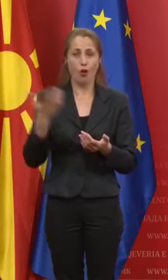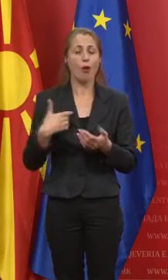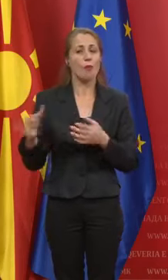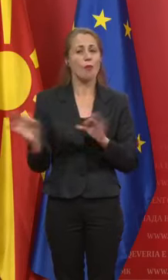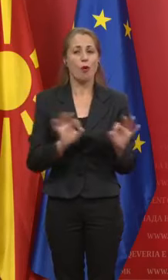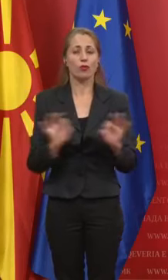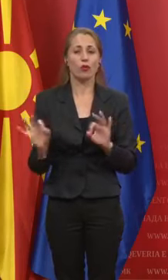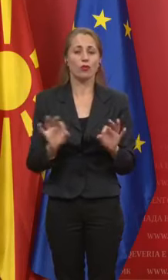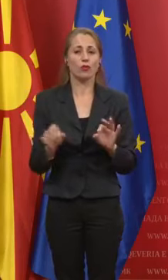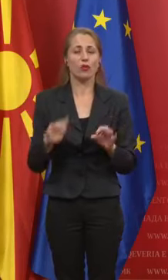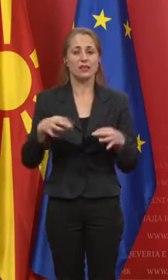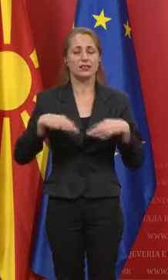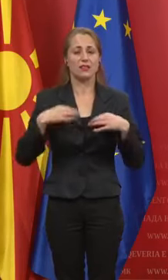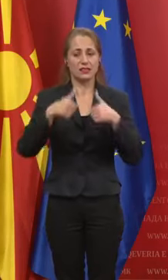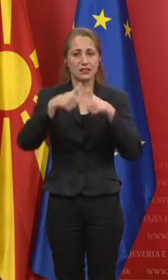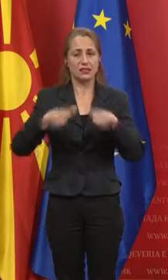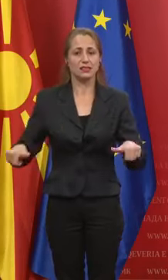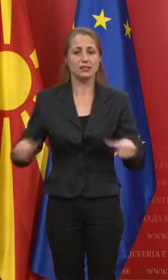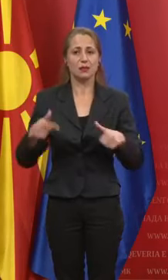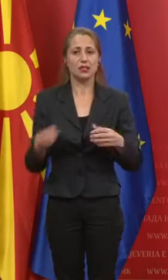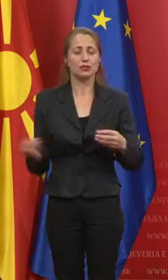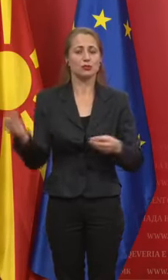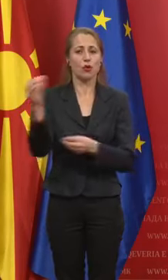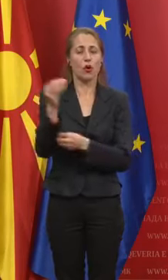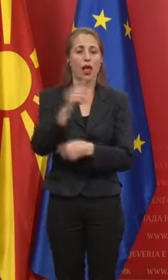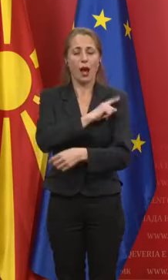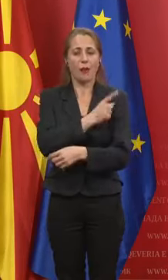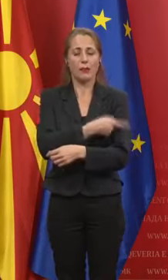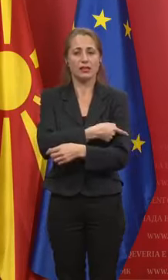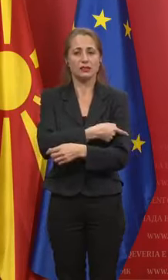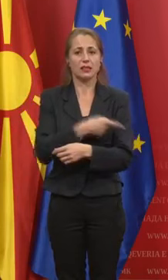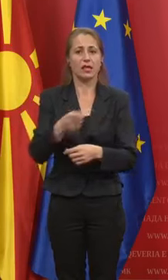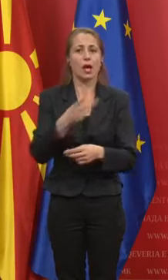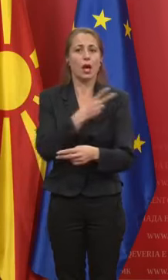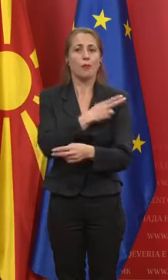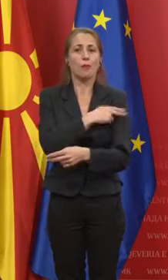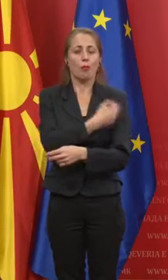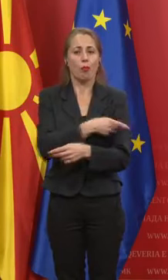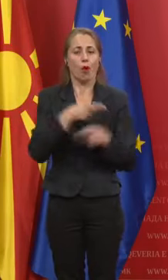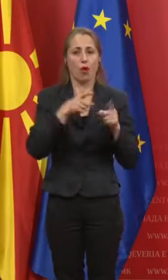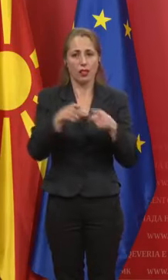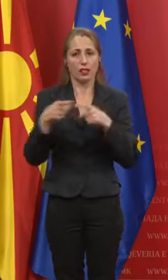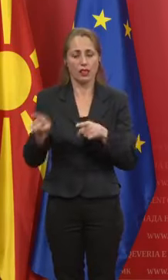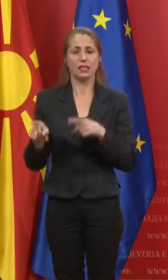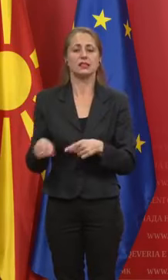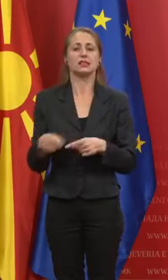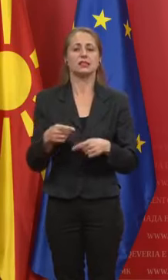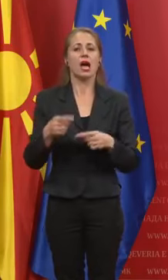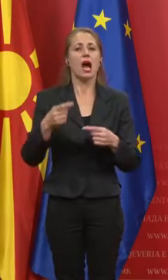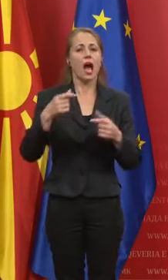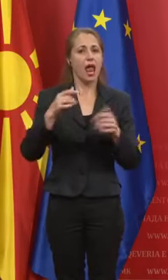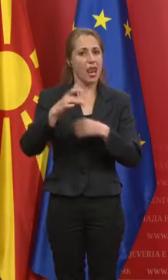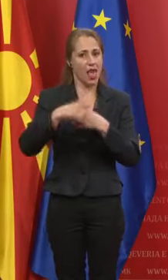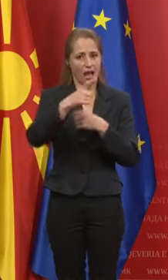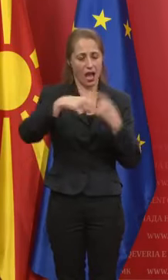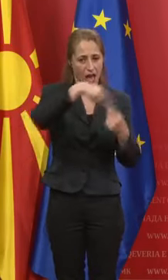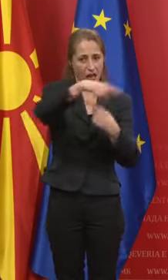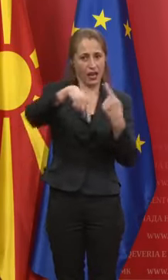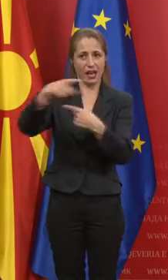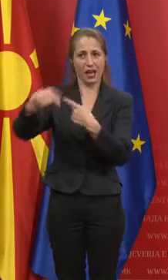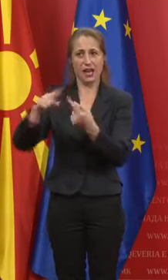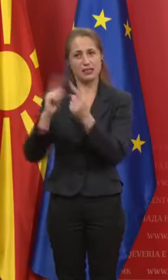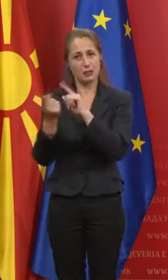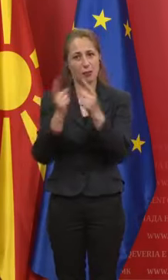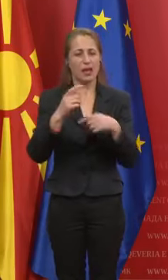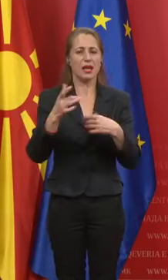подготвуваме здравствениот систем, изголемуваме капацитетите на болниците, функционира системот на ротација на лекари